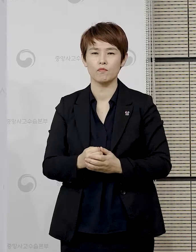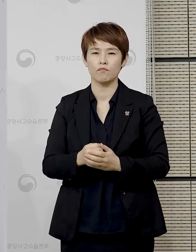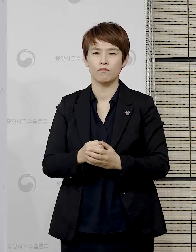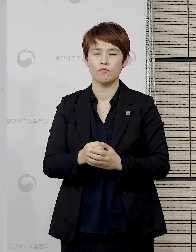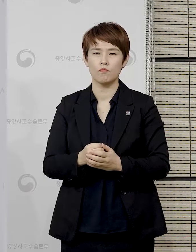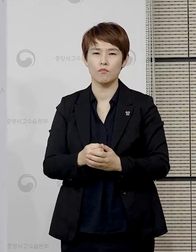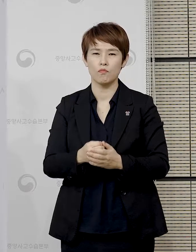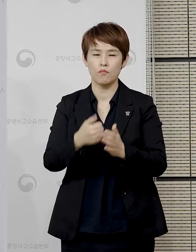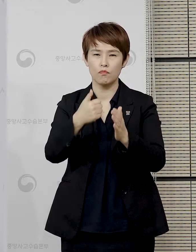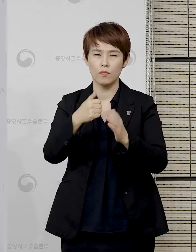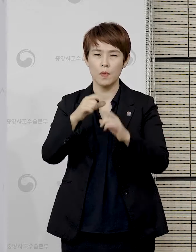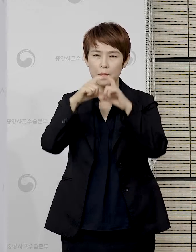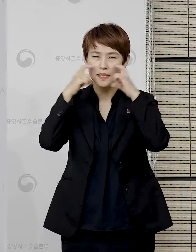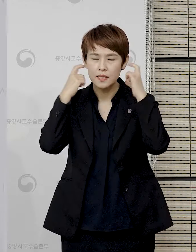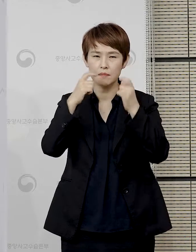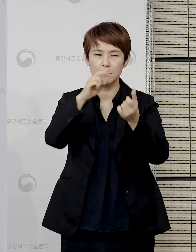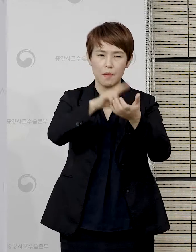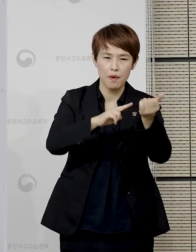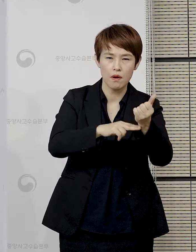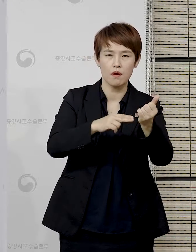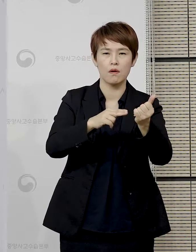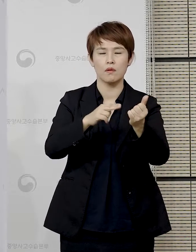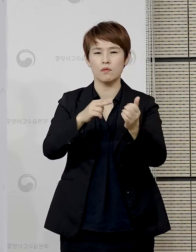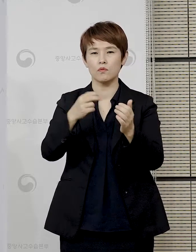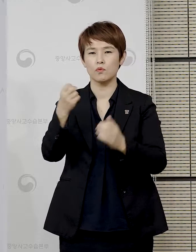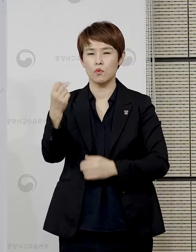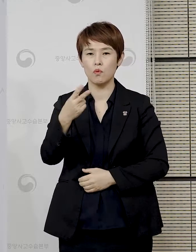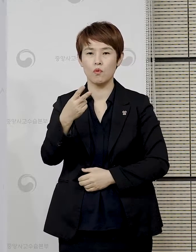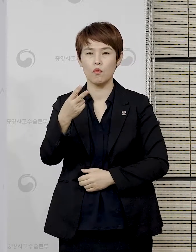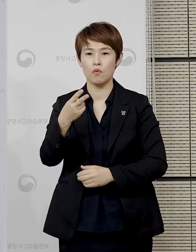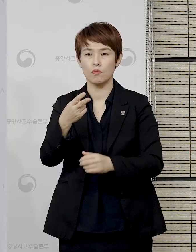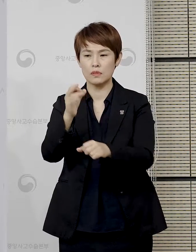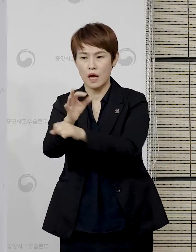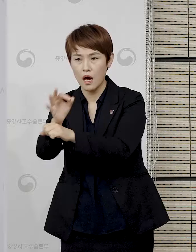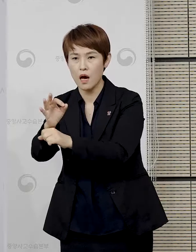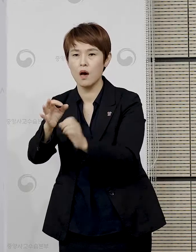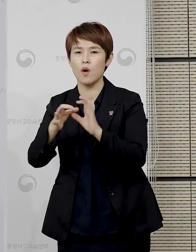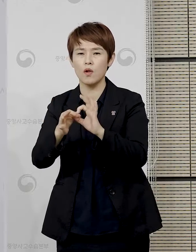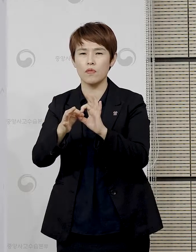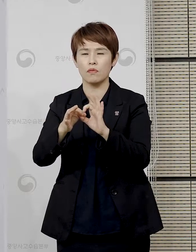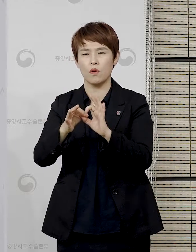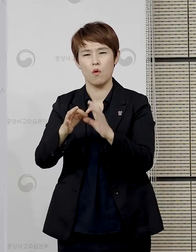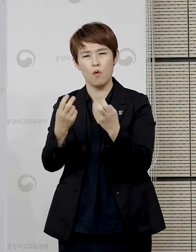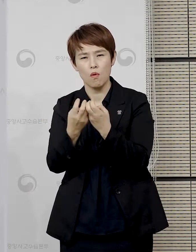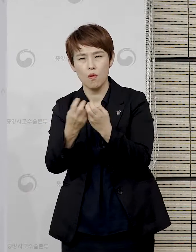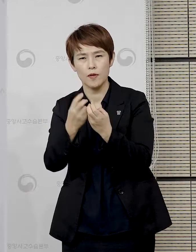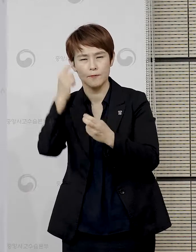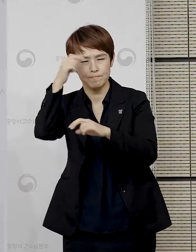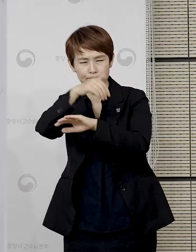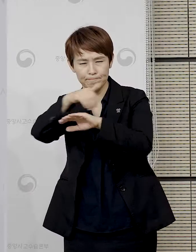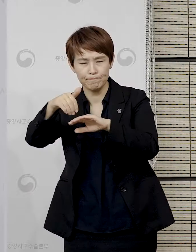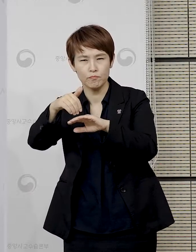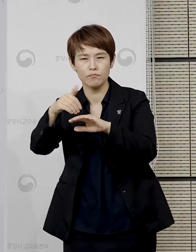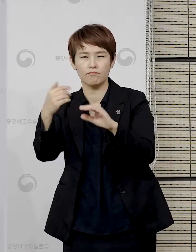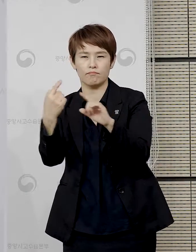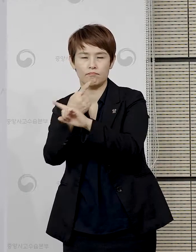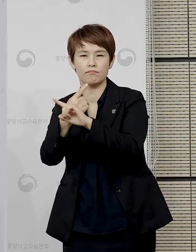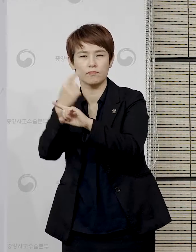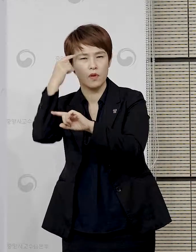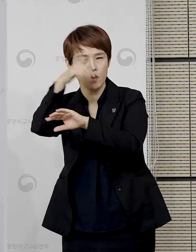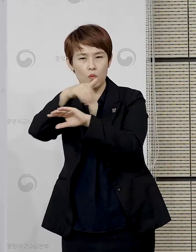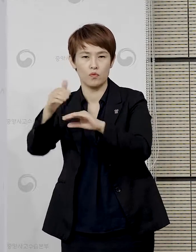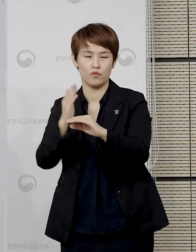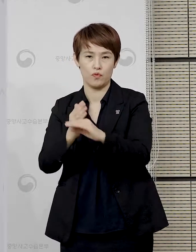유통, 판매의 각 과정에서 강도 높은 개선책을 마련하기로 하였습니다. 이를 위해서